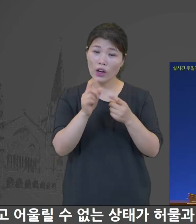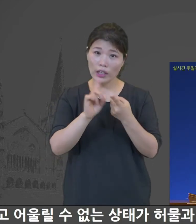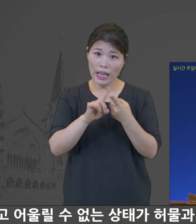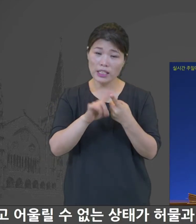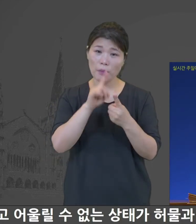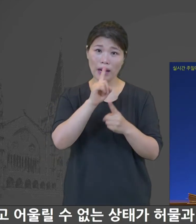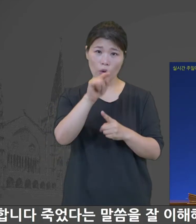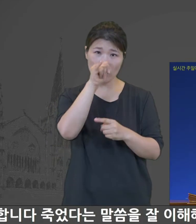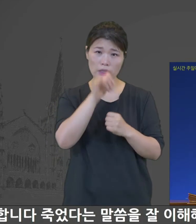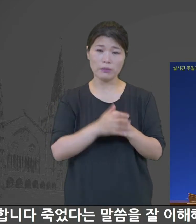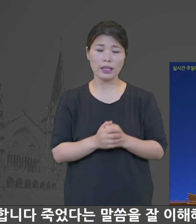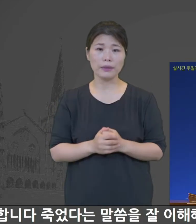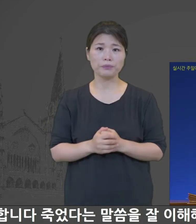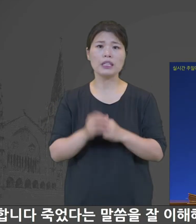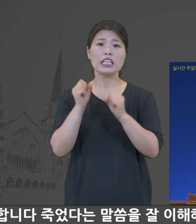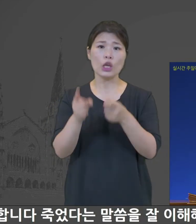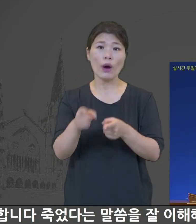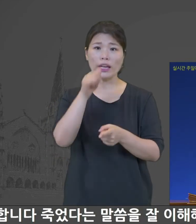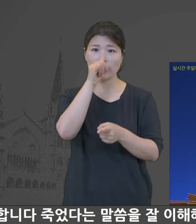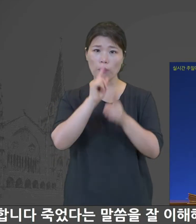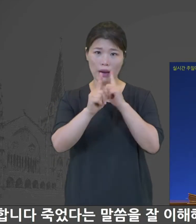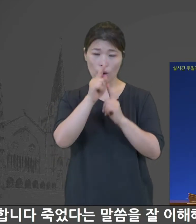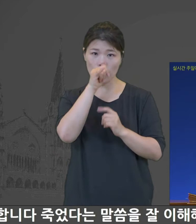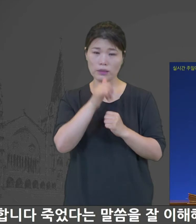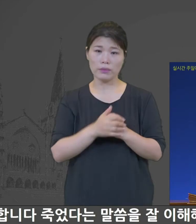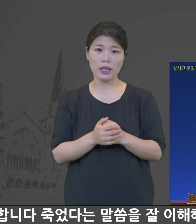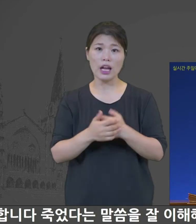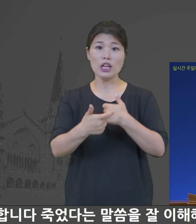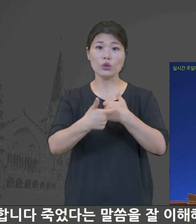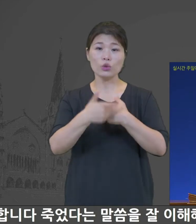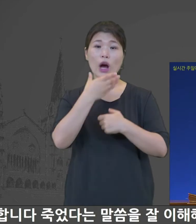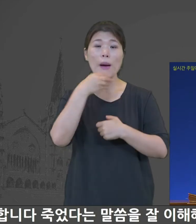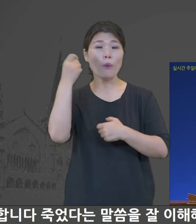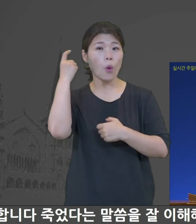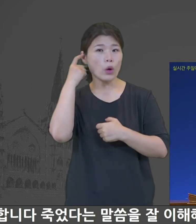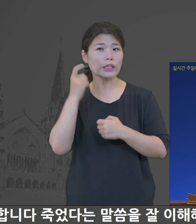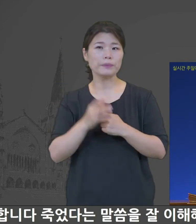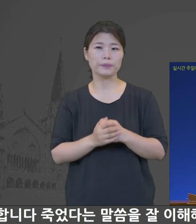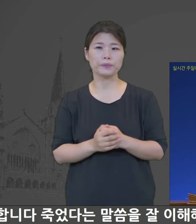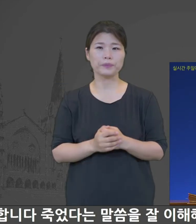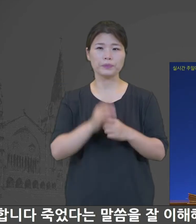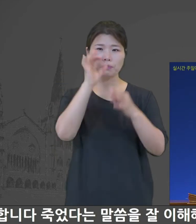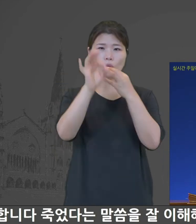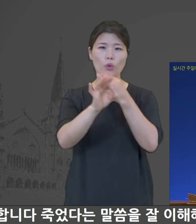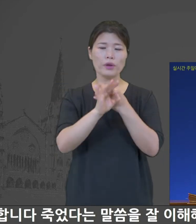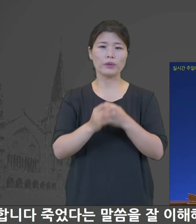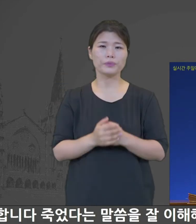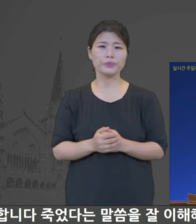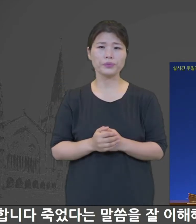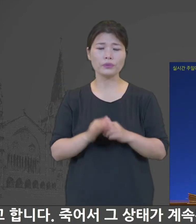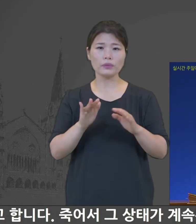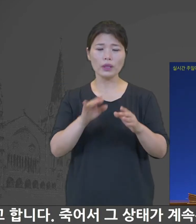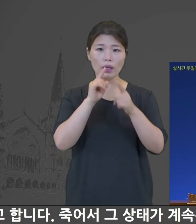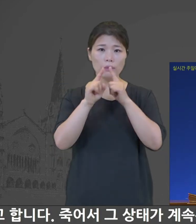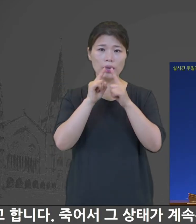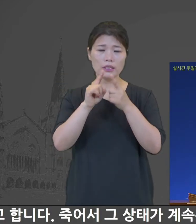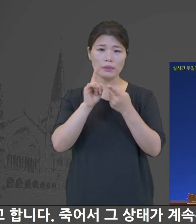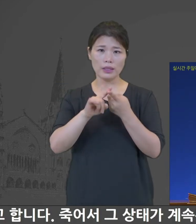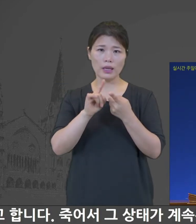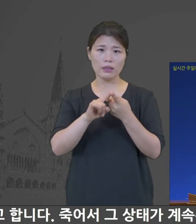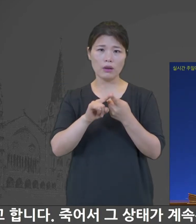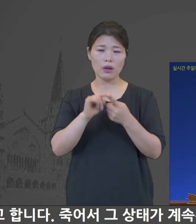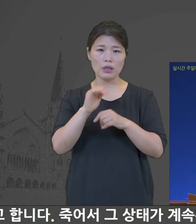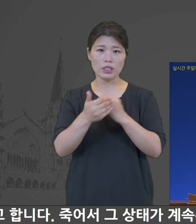누가복음 15장 24절을 자막으로 보려고 합니다. 보시면서 이 성경 말씀이 어떤 대목에